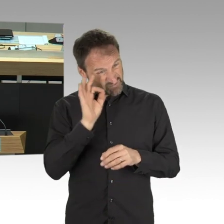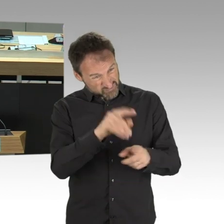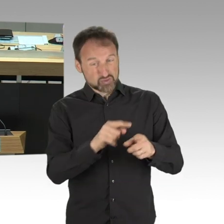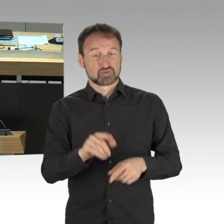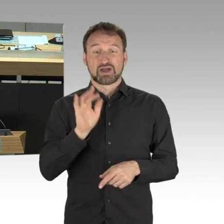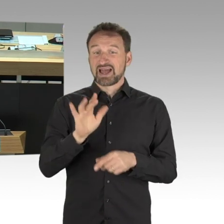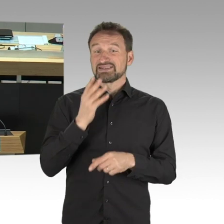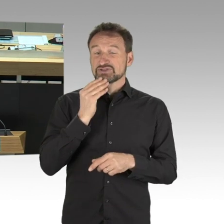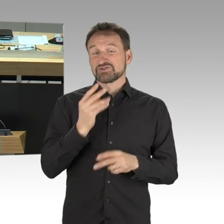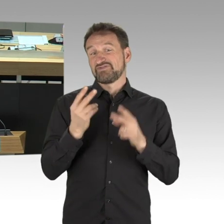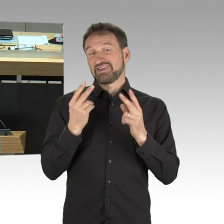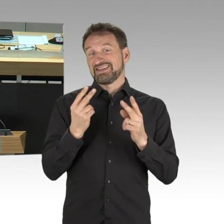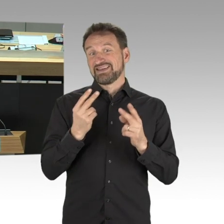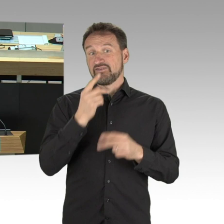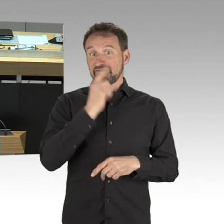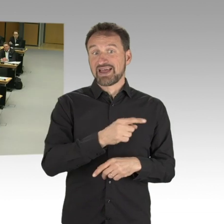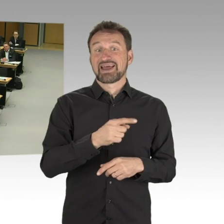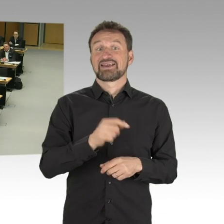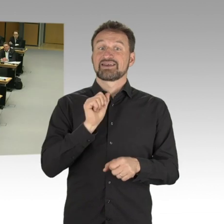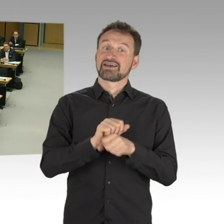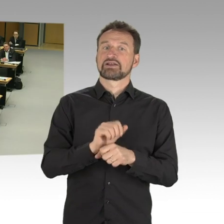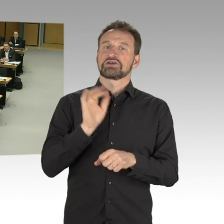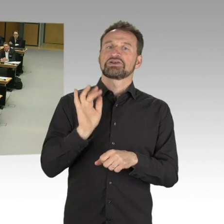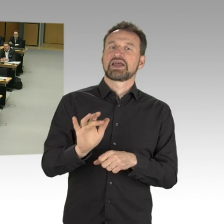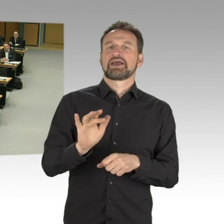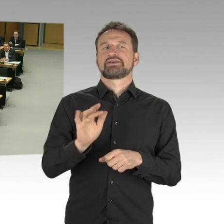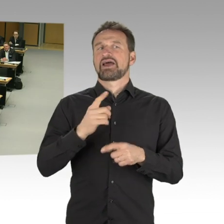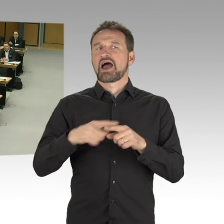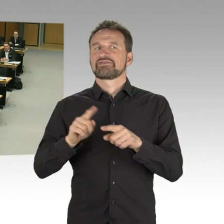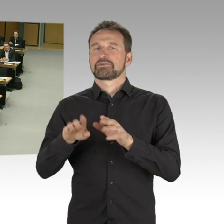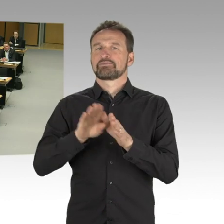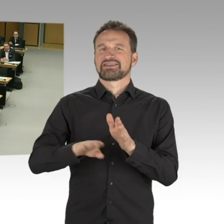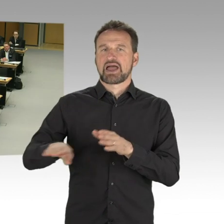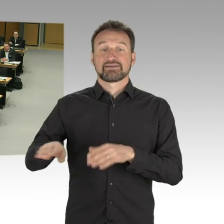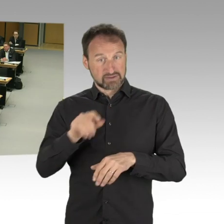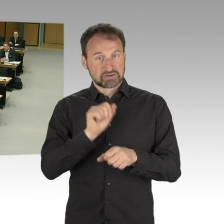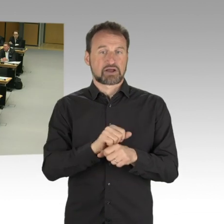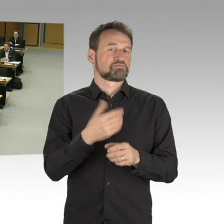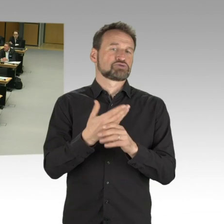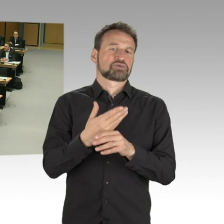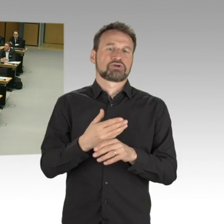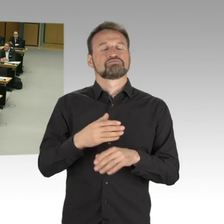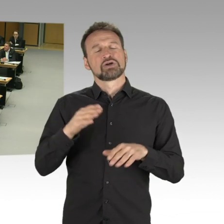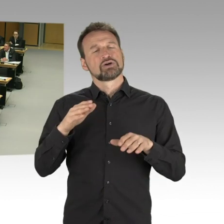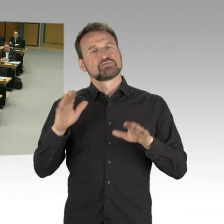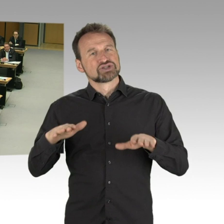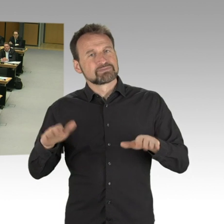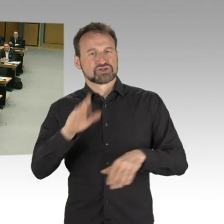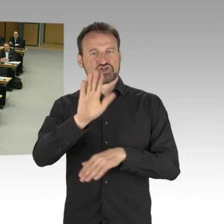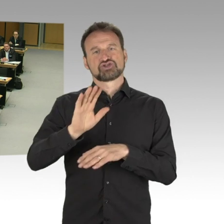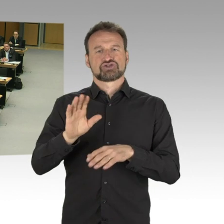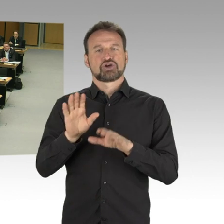insbesondere gegen muslimische Communities und gegen Geflüchtete. Um es klarzustellen, mit ihrem Geschichtsrevisionismus und der gezielten Relativierung